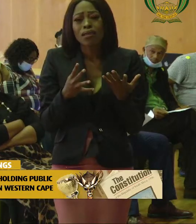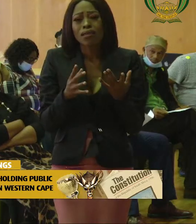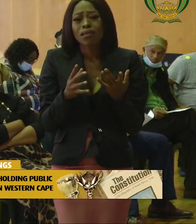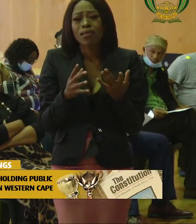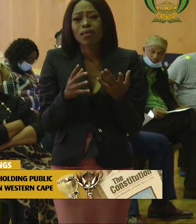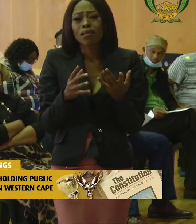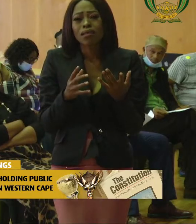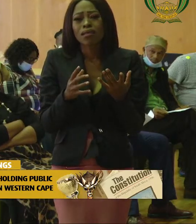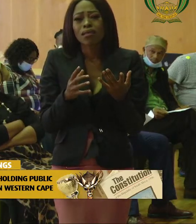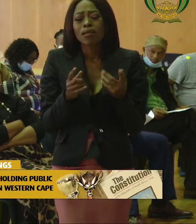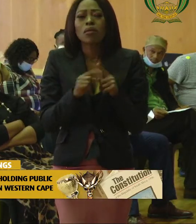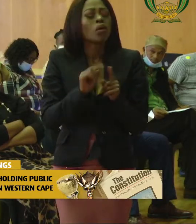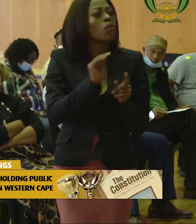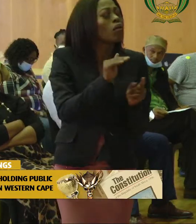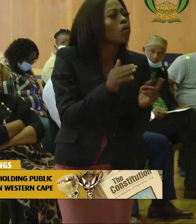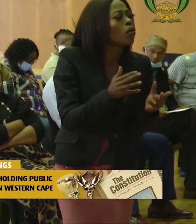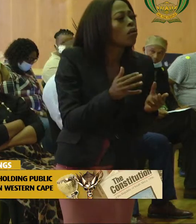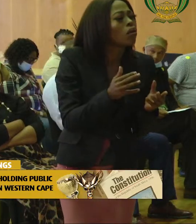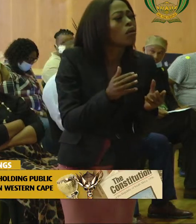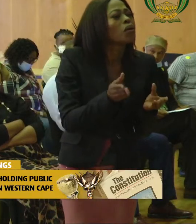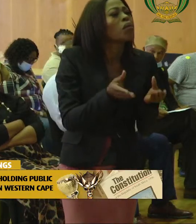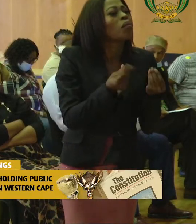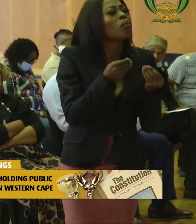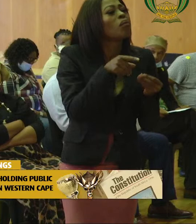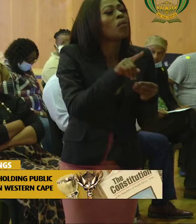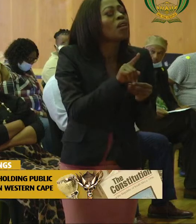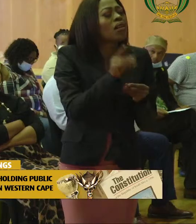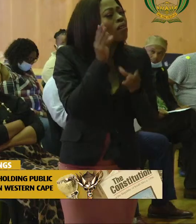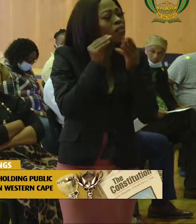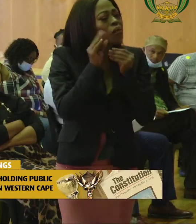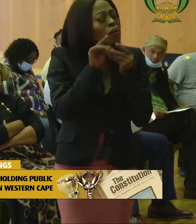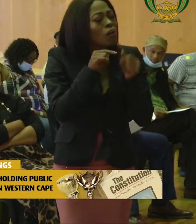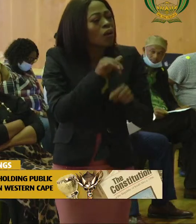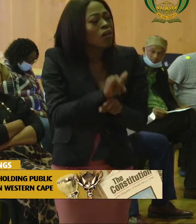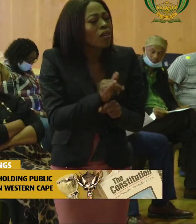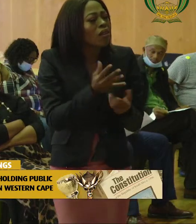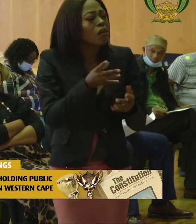vraag is, hoe kry kandidaate dit reg om steeds